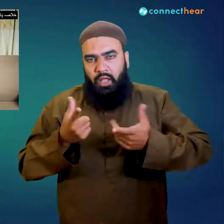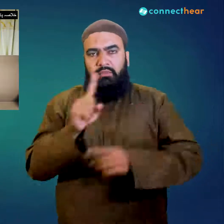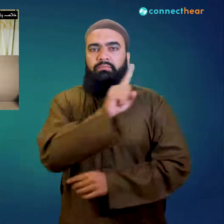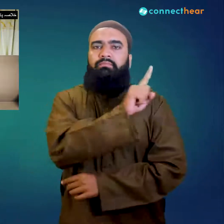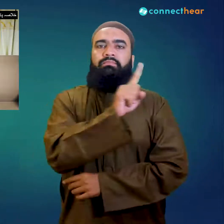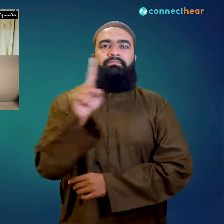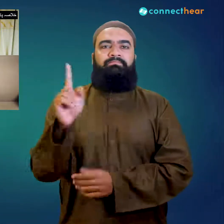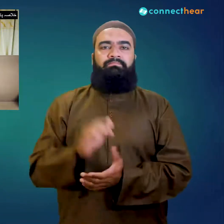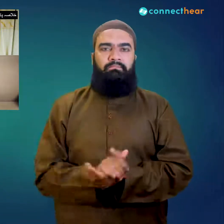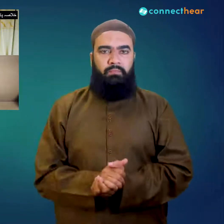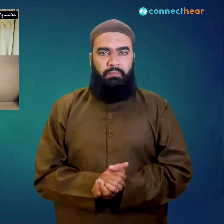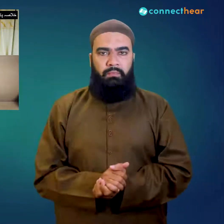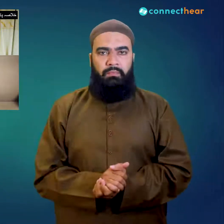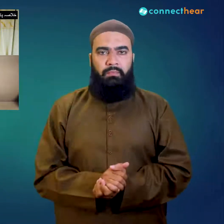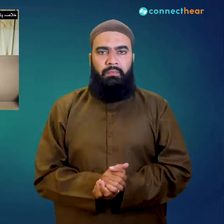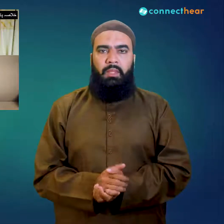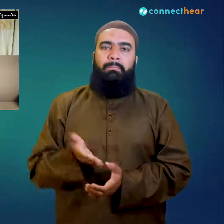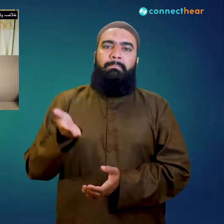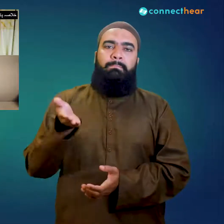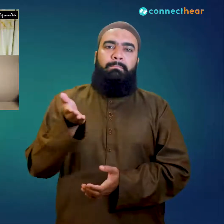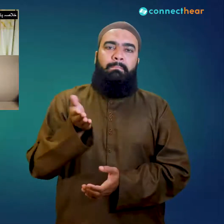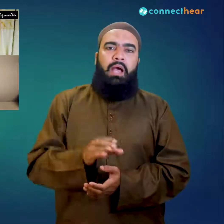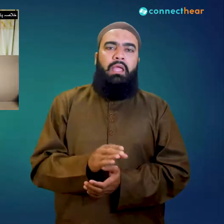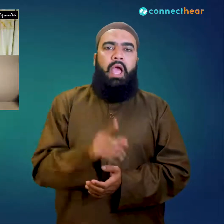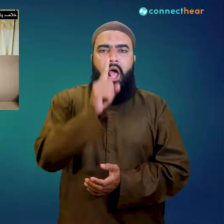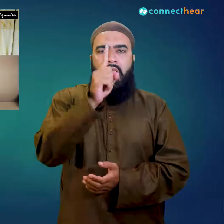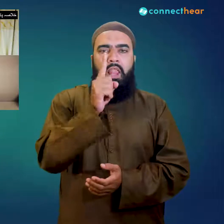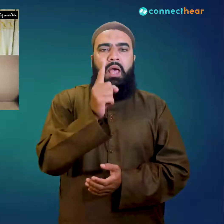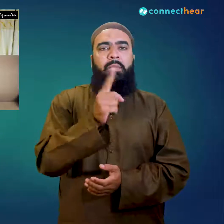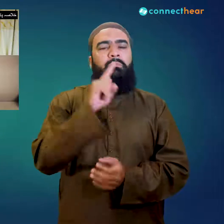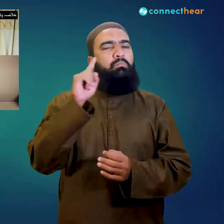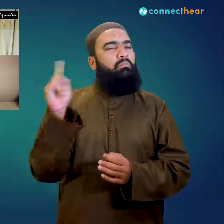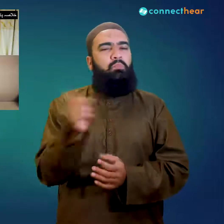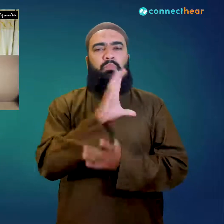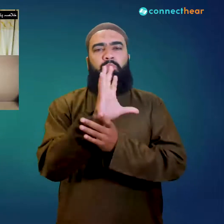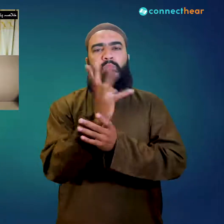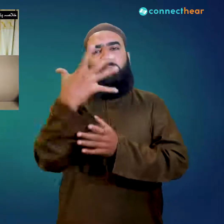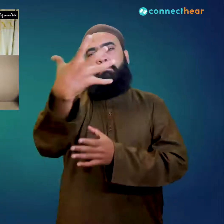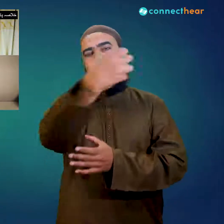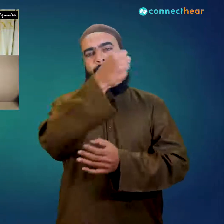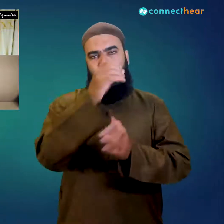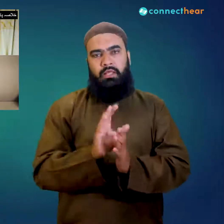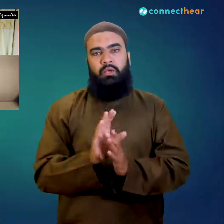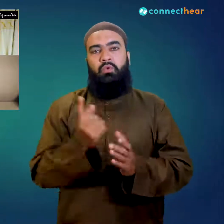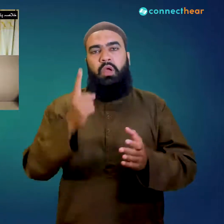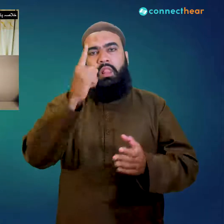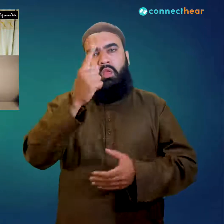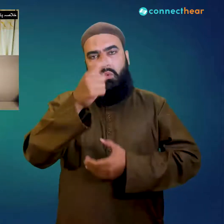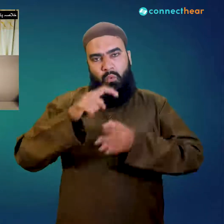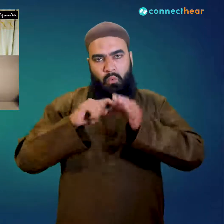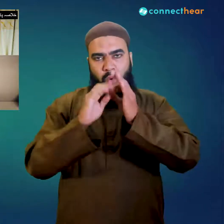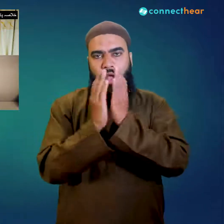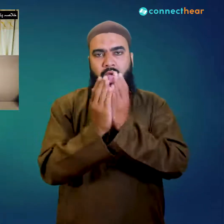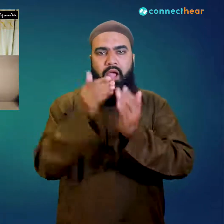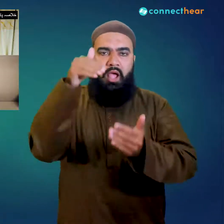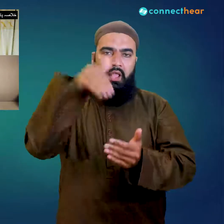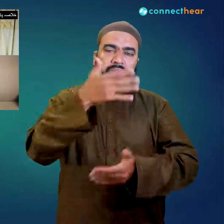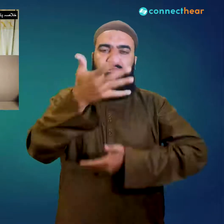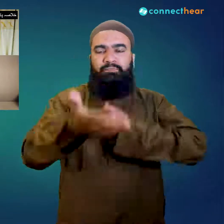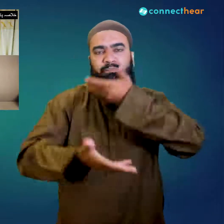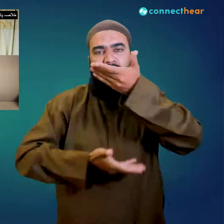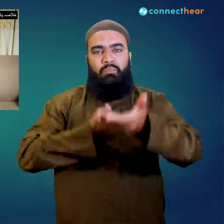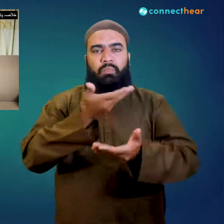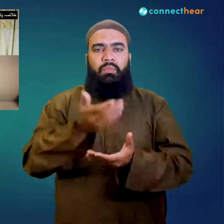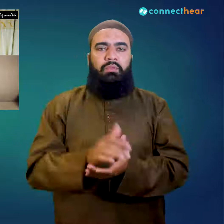فرماتا۔ باقی رہی یہ بات کہ اللہ تو ہر طرف ہے، جیسے قرآن مجید میں فرمایا گیا